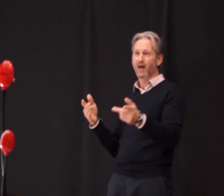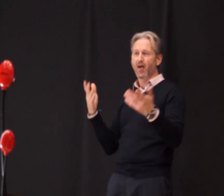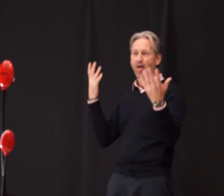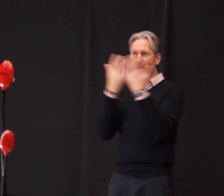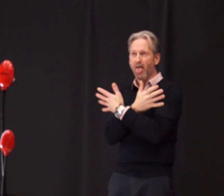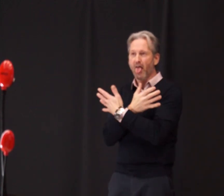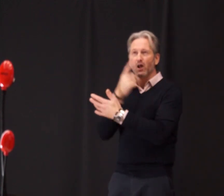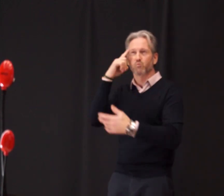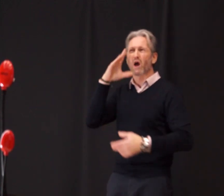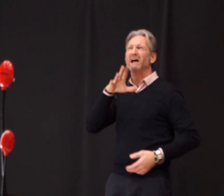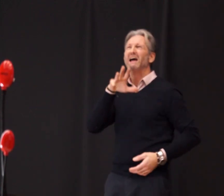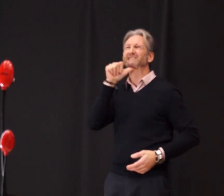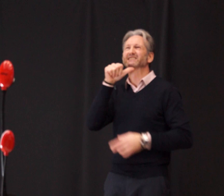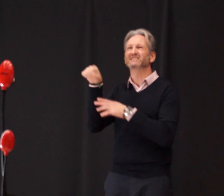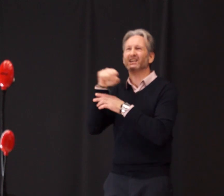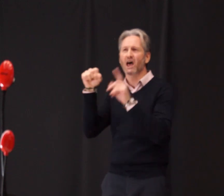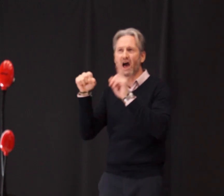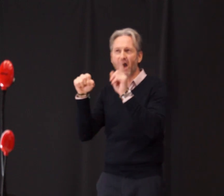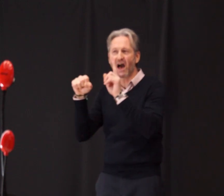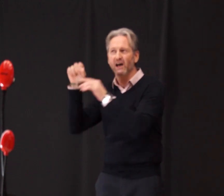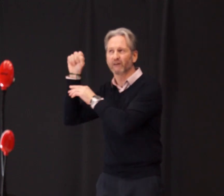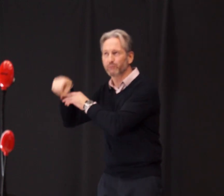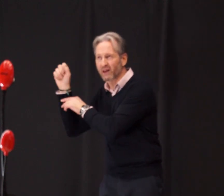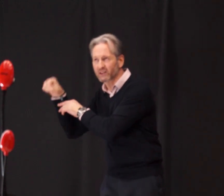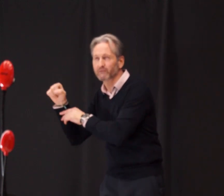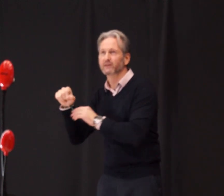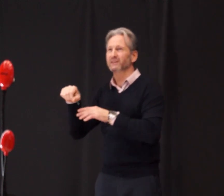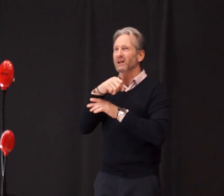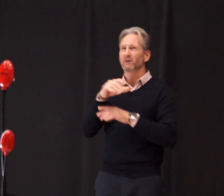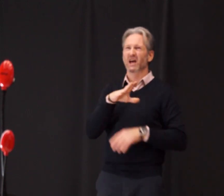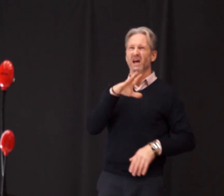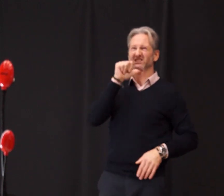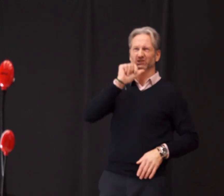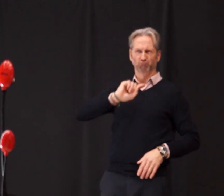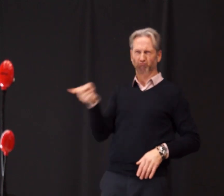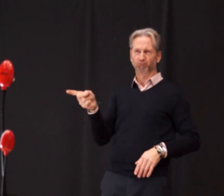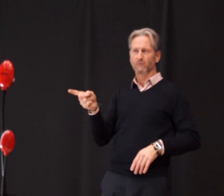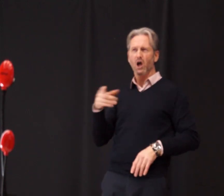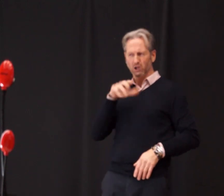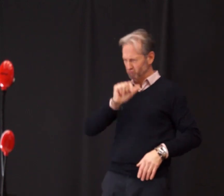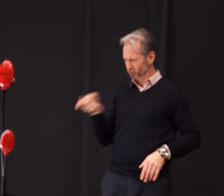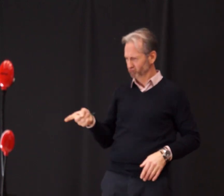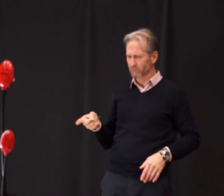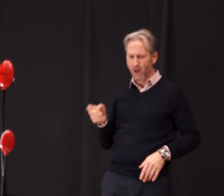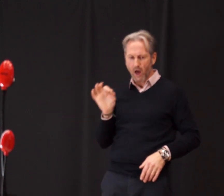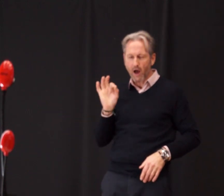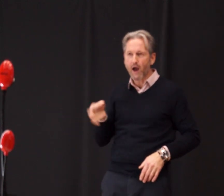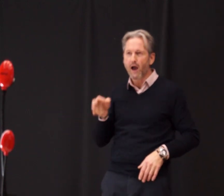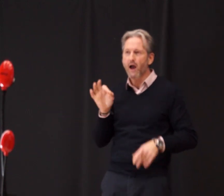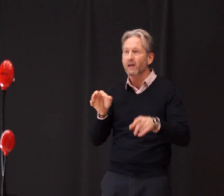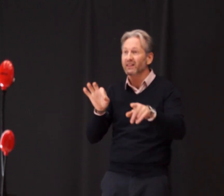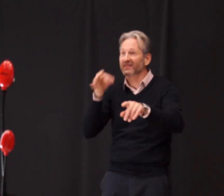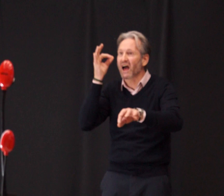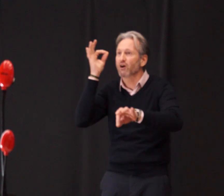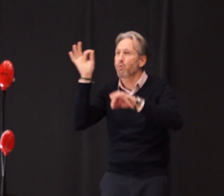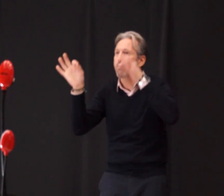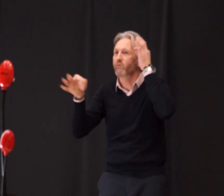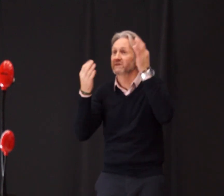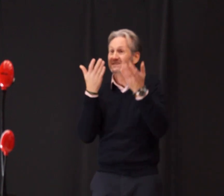ne pas aimer. Ne pas aimer, c'est une négation. Et on peut considérer que ne pas aimer, même si c'est un